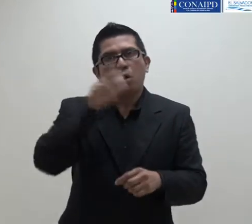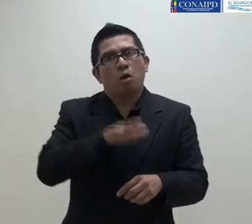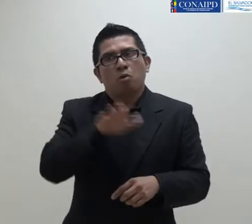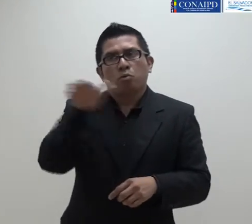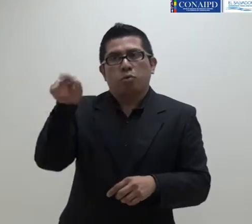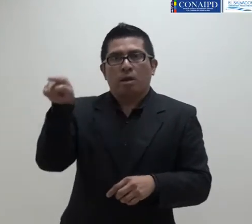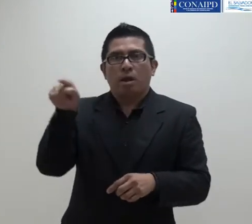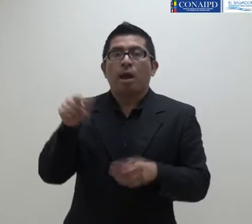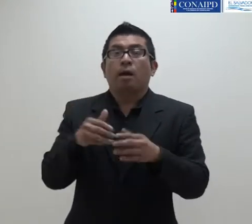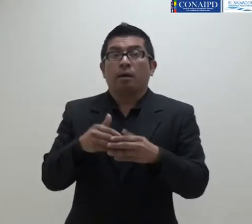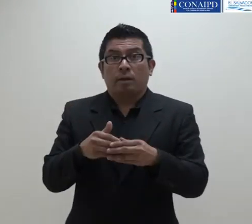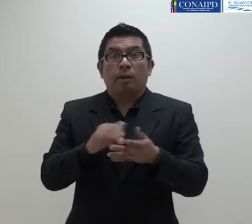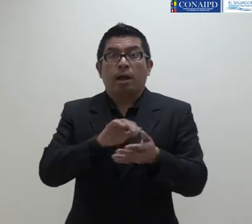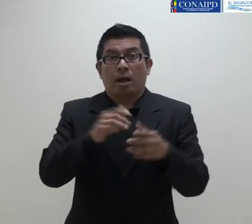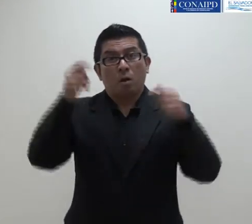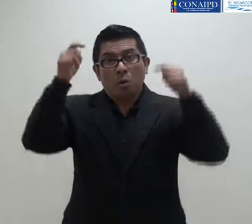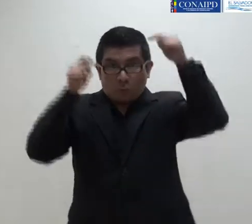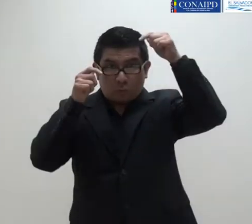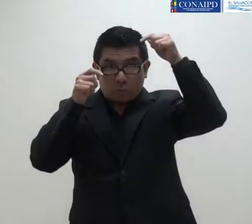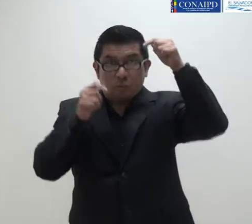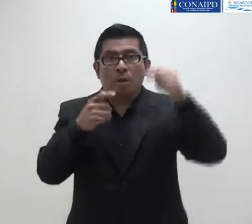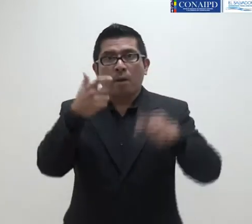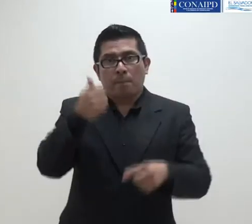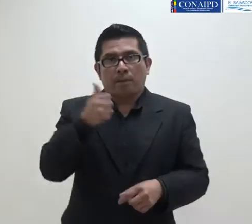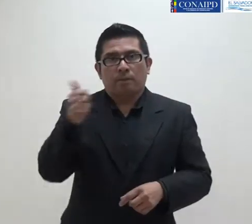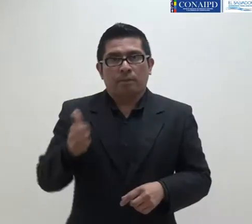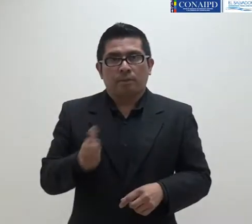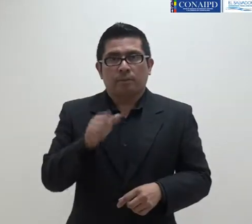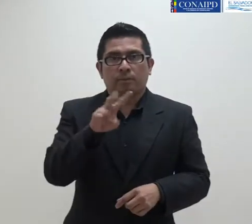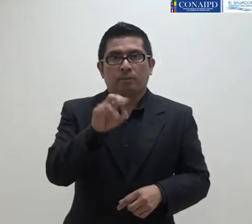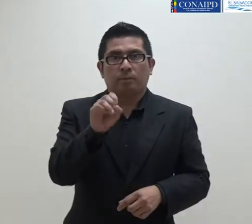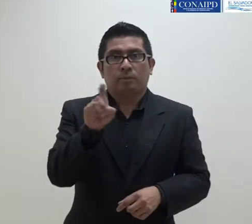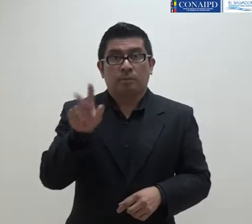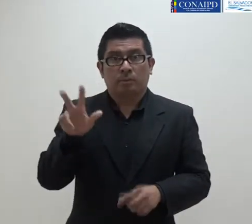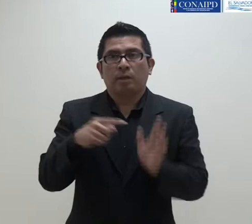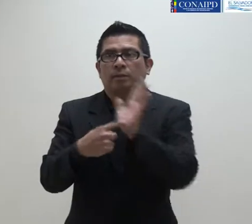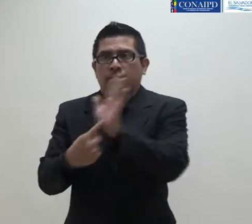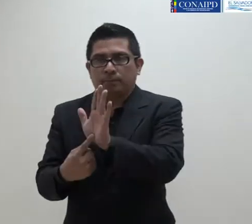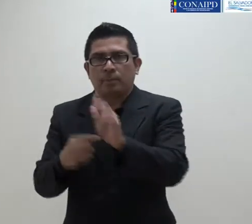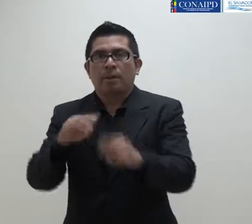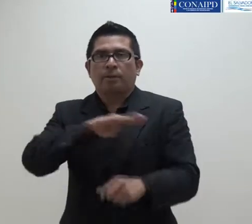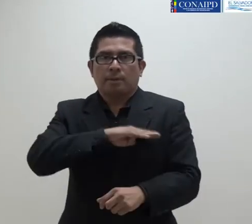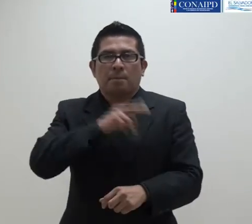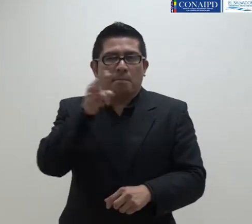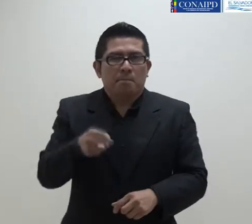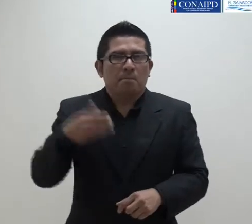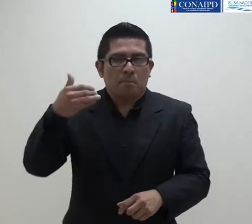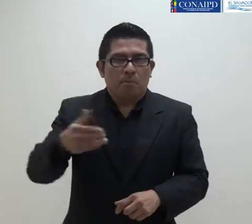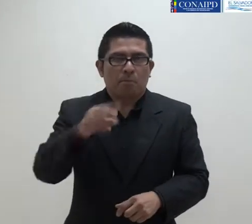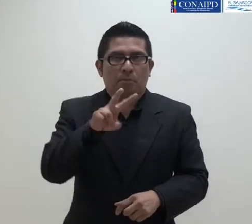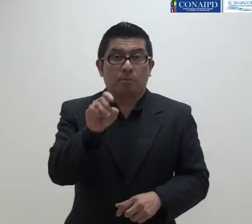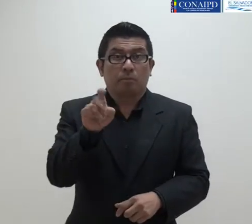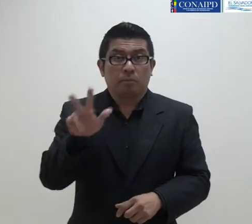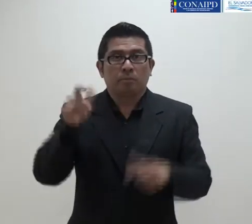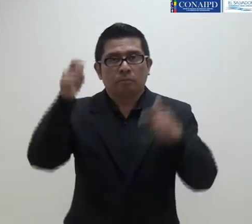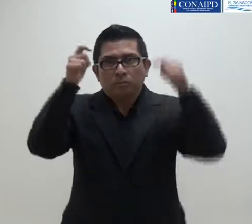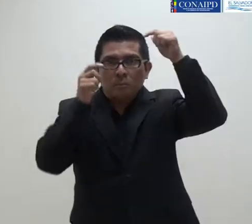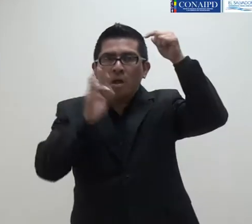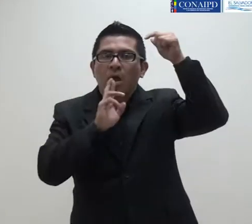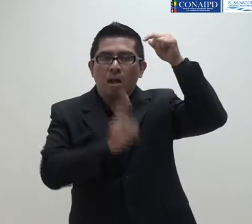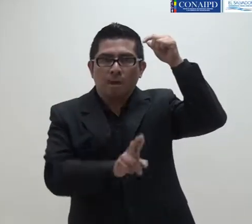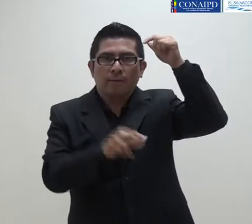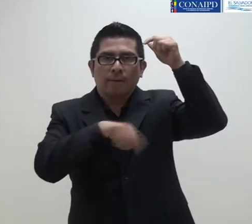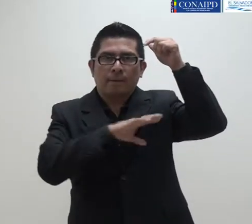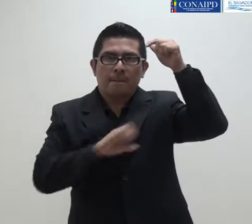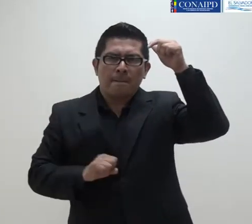país correspondiente ante Naciones Unidas en el mes de agosto de 2013. Para septiembre del mismo año, Naciones Unidas brinda una respuesta